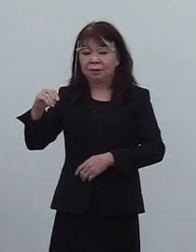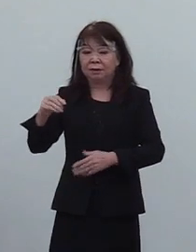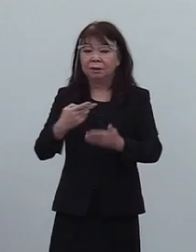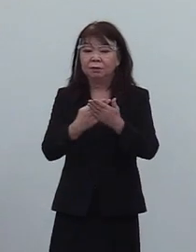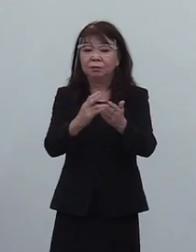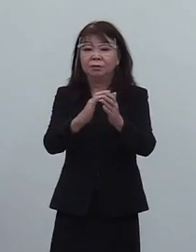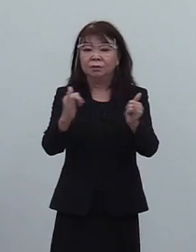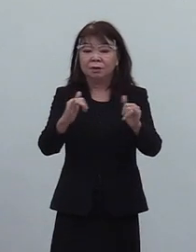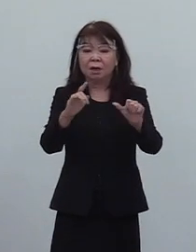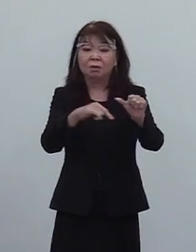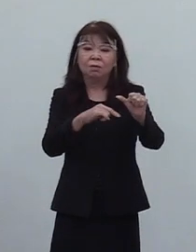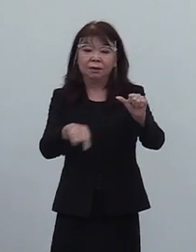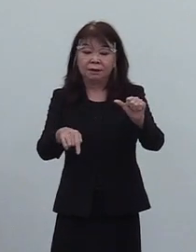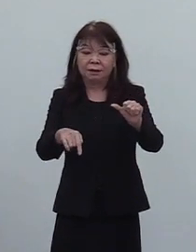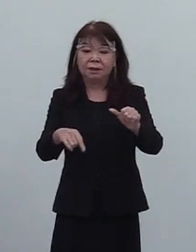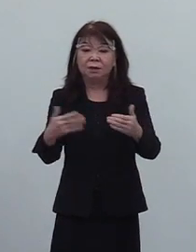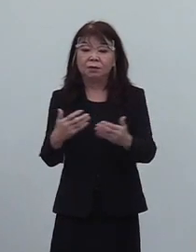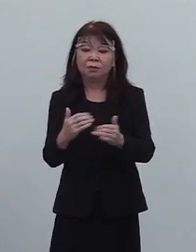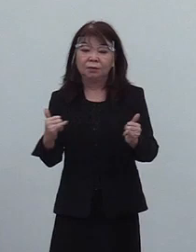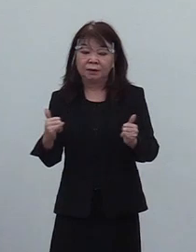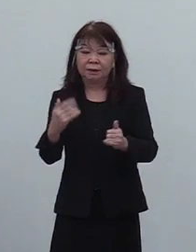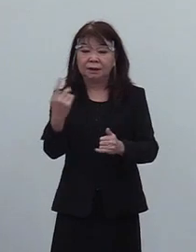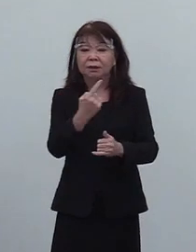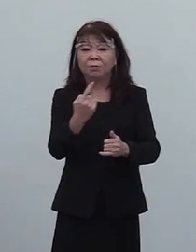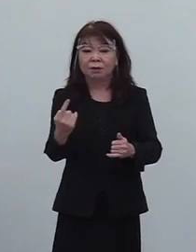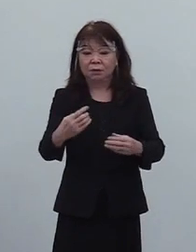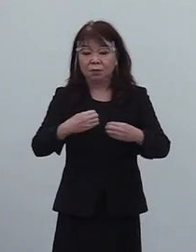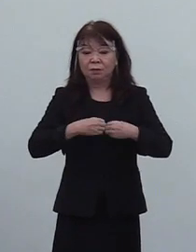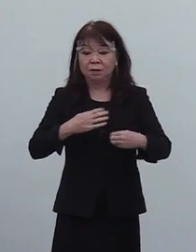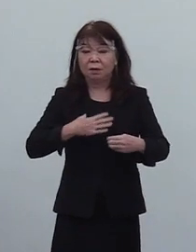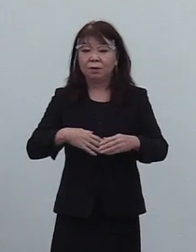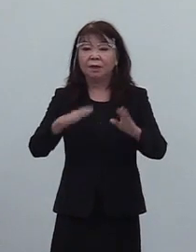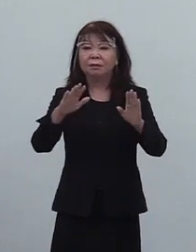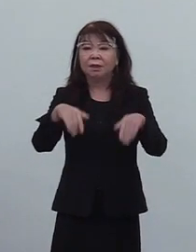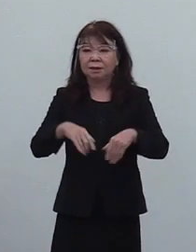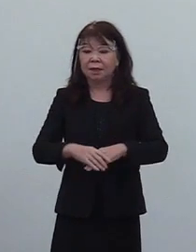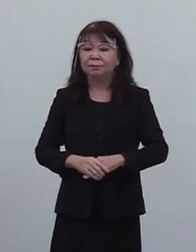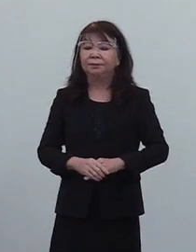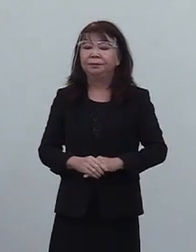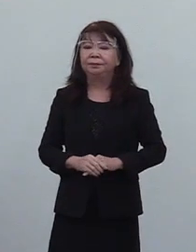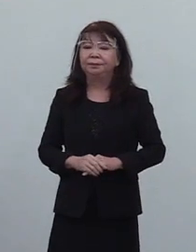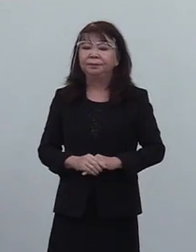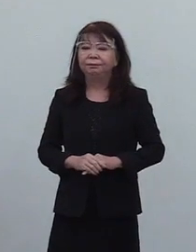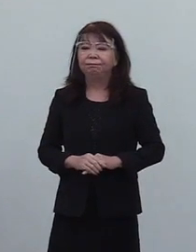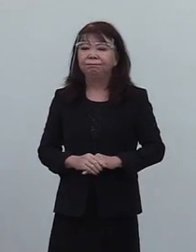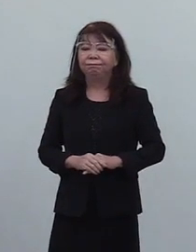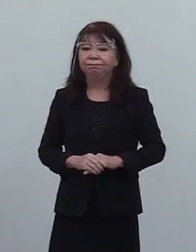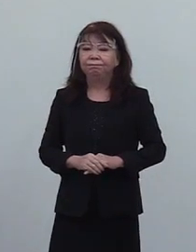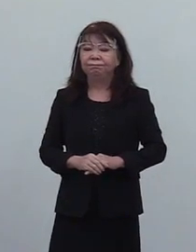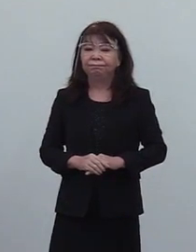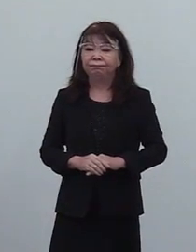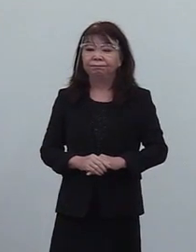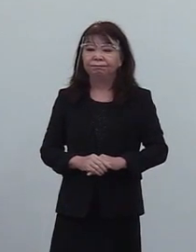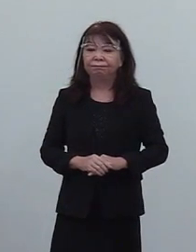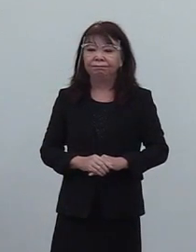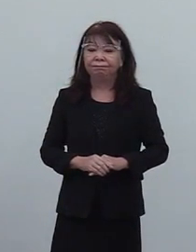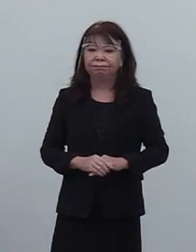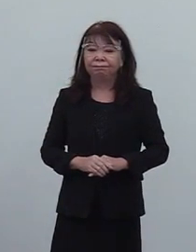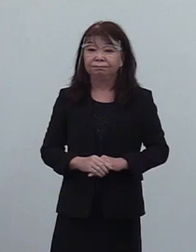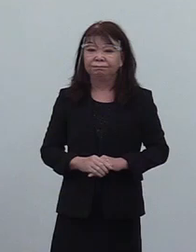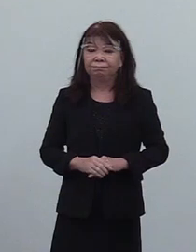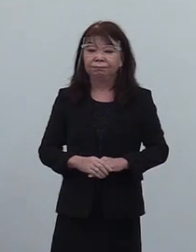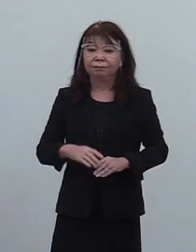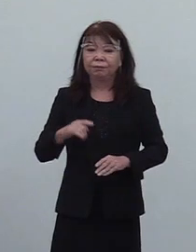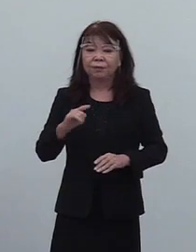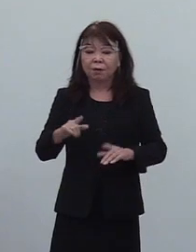者5名、職員1名の陽性が判明をいたしました。こちらの方は公表を本